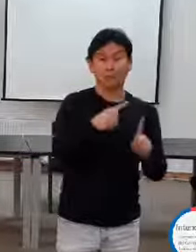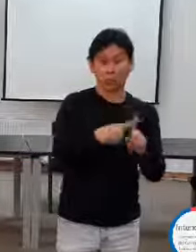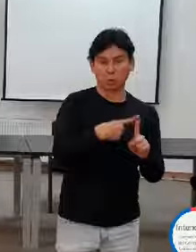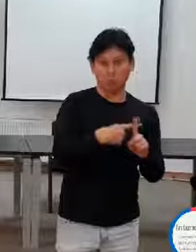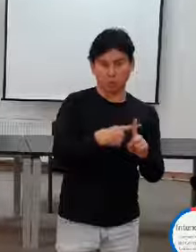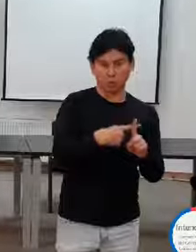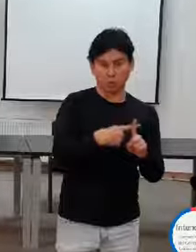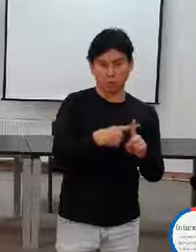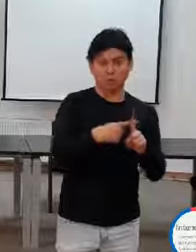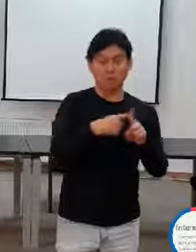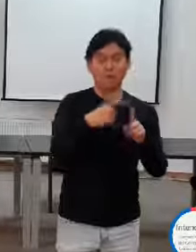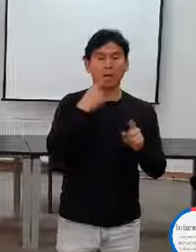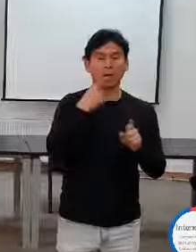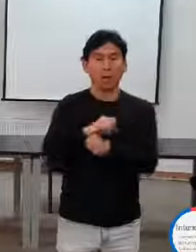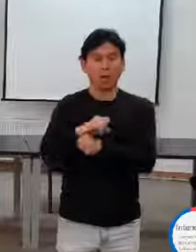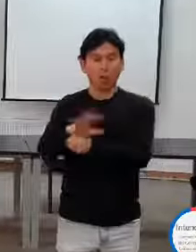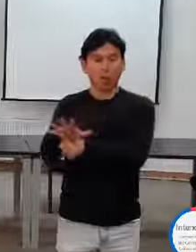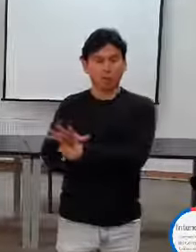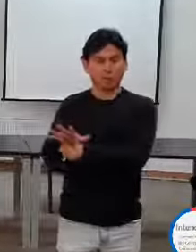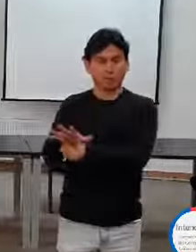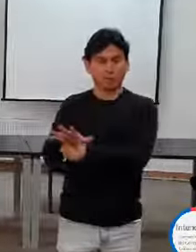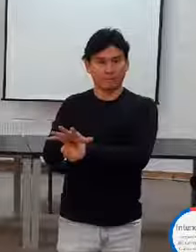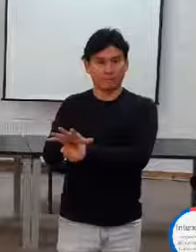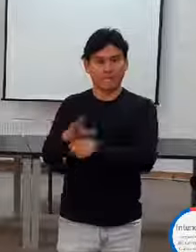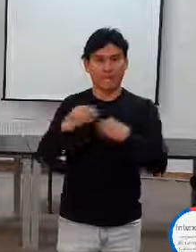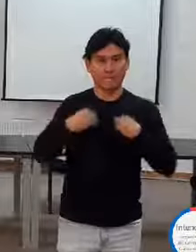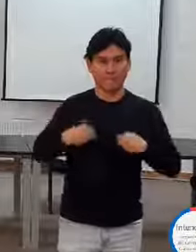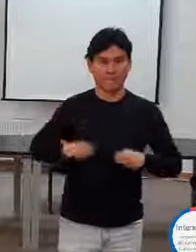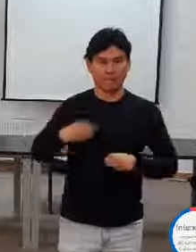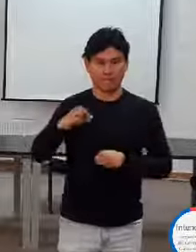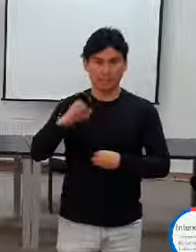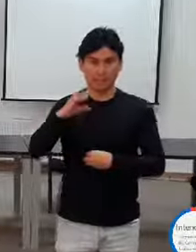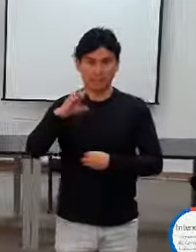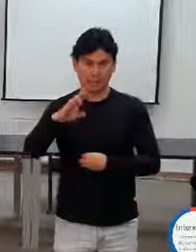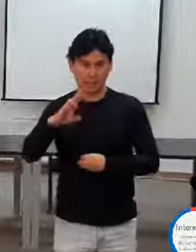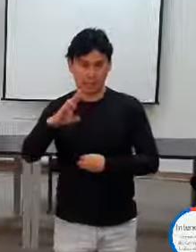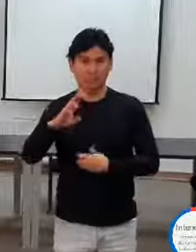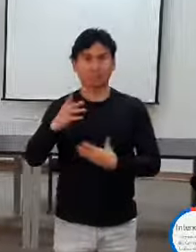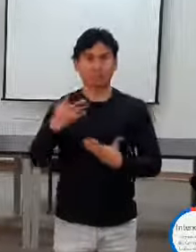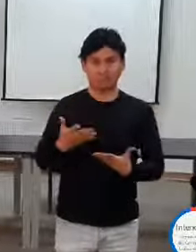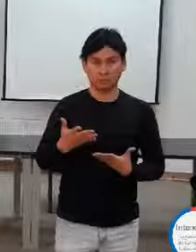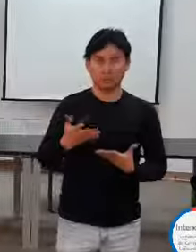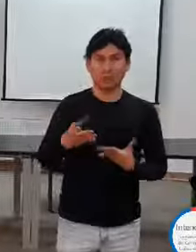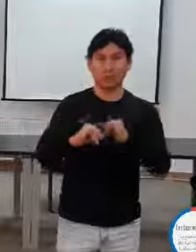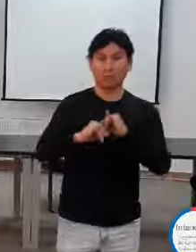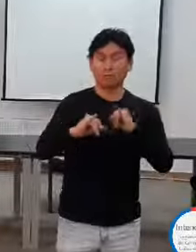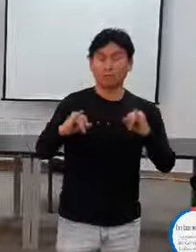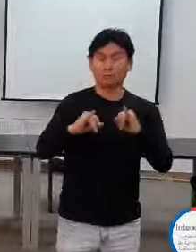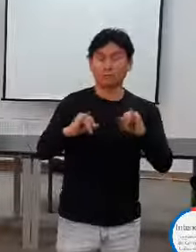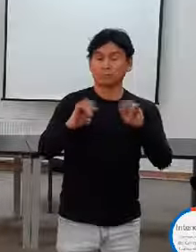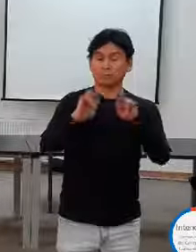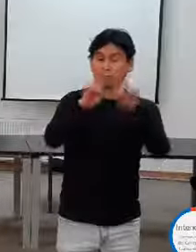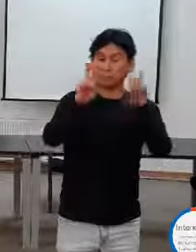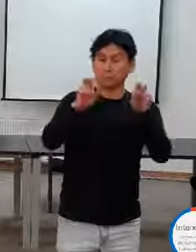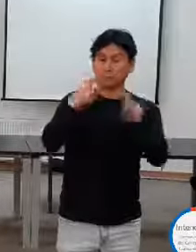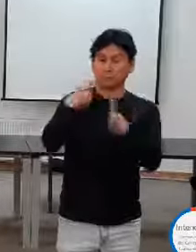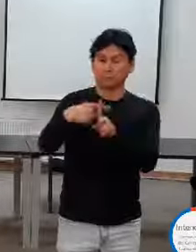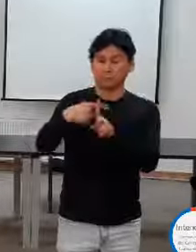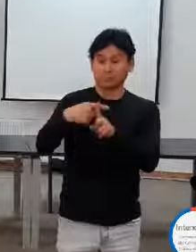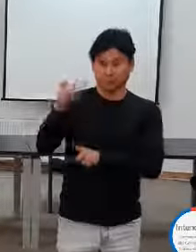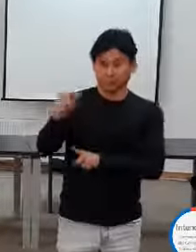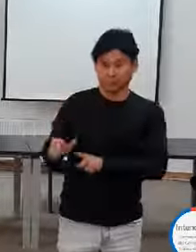para COVID-19 a través del examen de PCR en tiempo real, donde se da cuenta justamente de la positividad